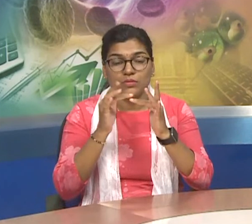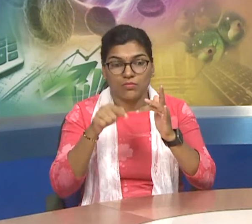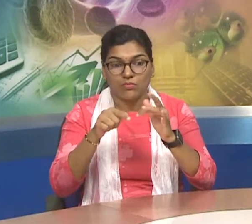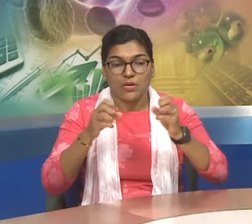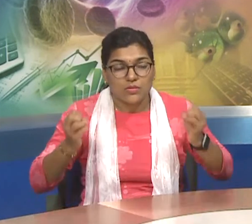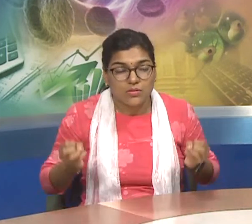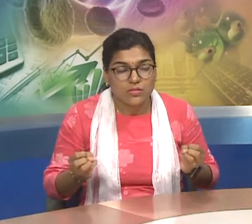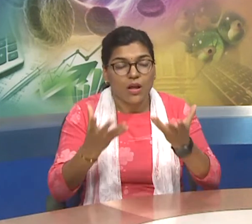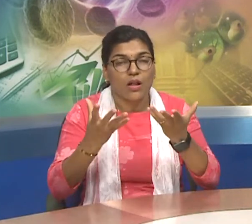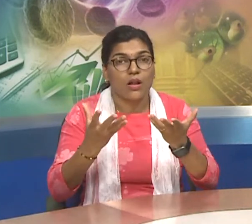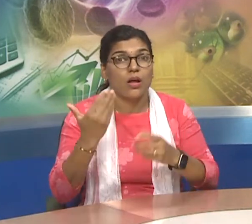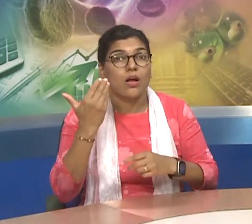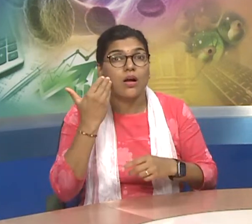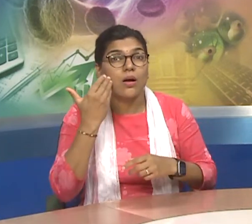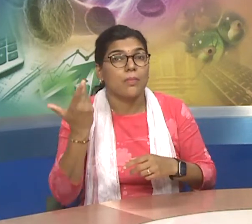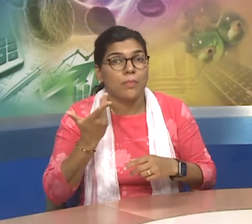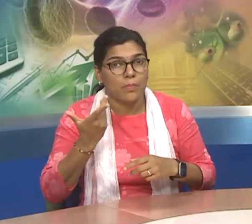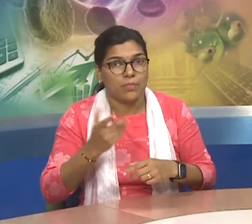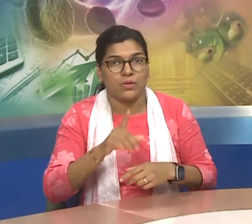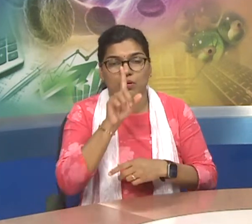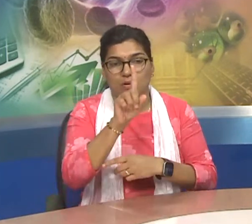This is introduction of this lesson.